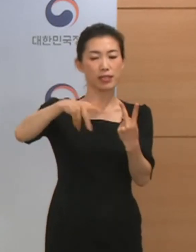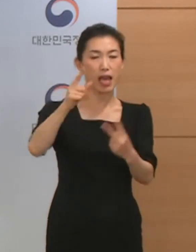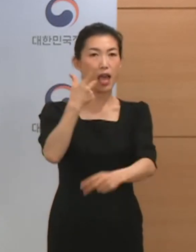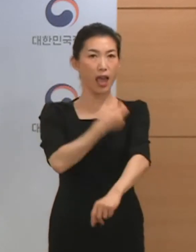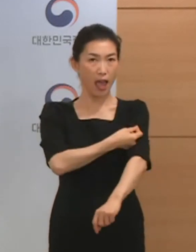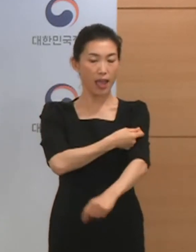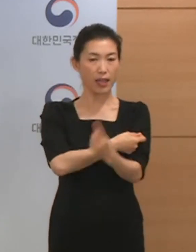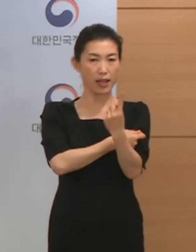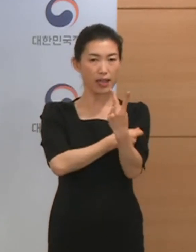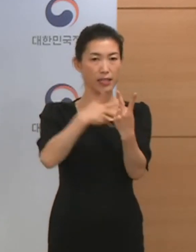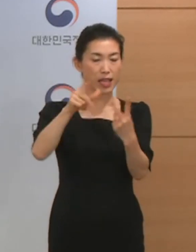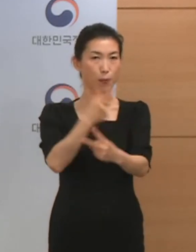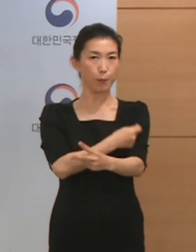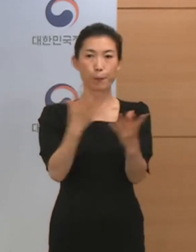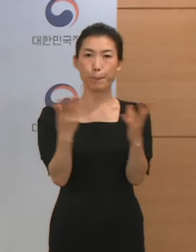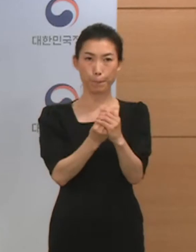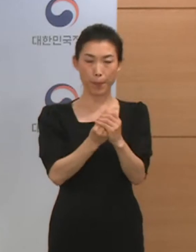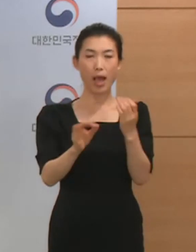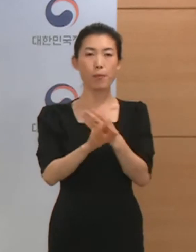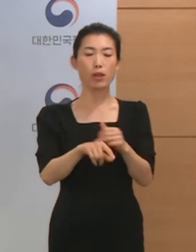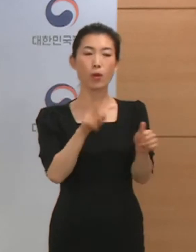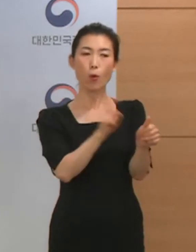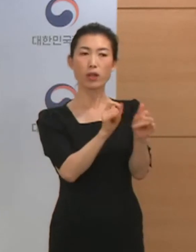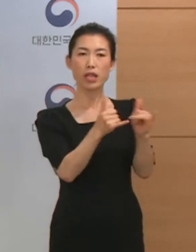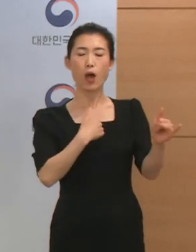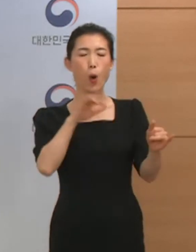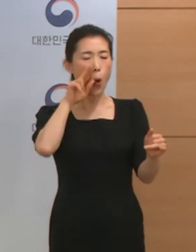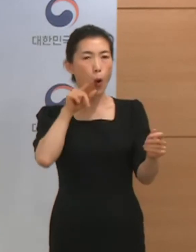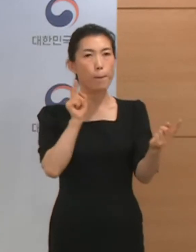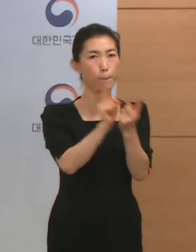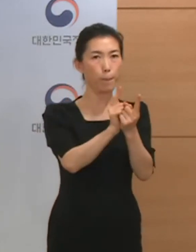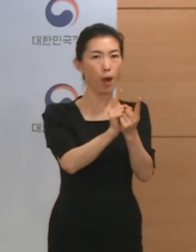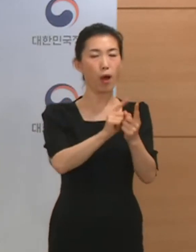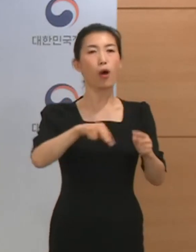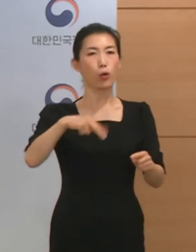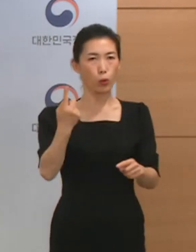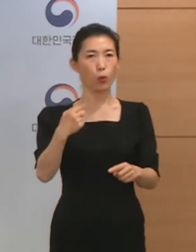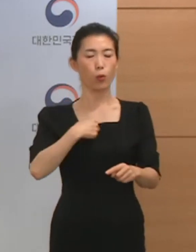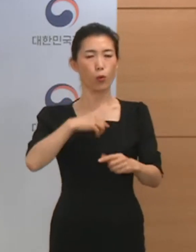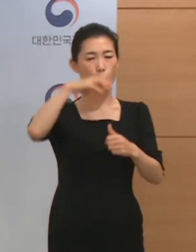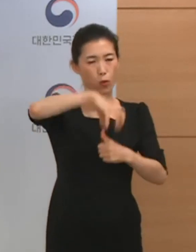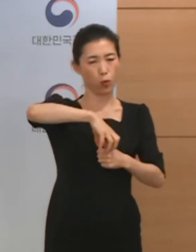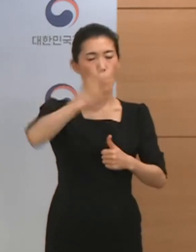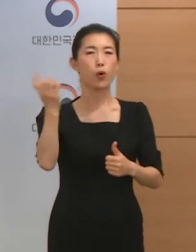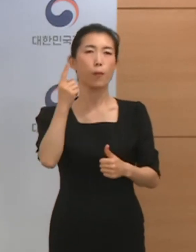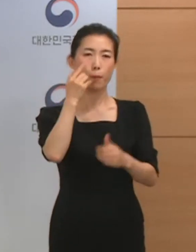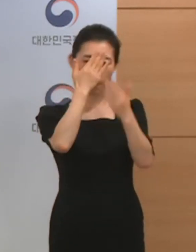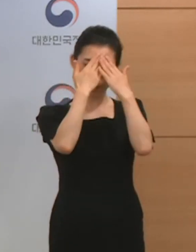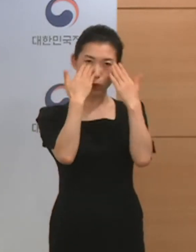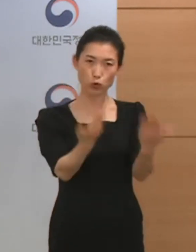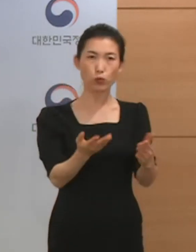접촉하더라도 2주간의 격리를 면제하게 되고 외국을 다녀서도 마찬가지로 격리를 면제합니다.